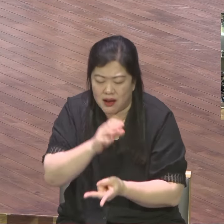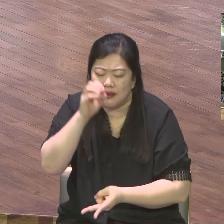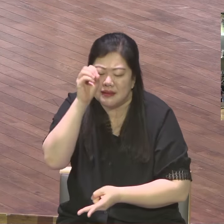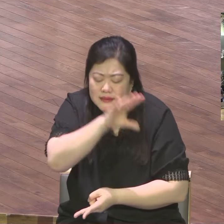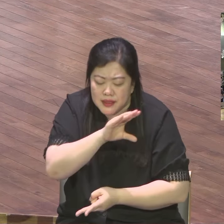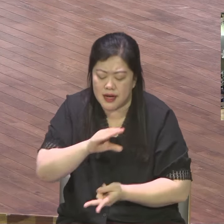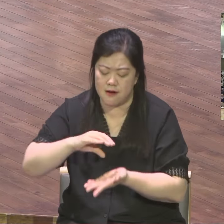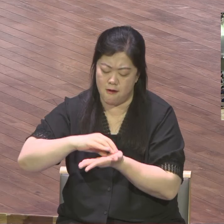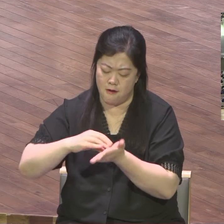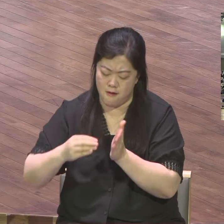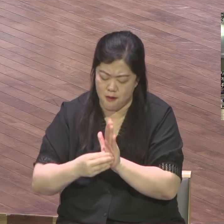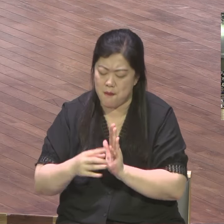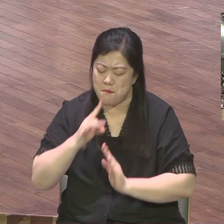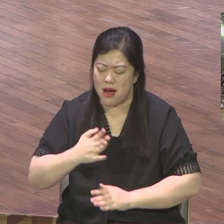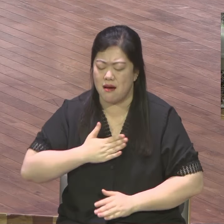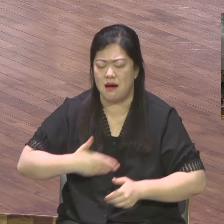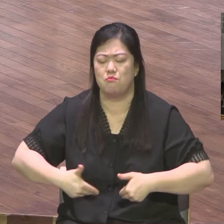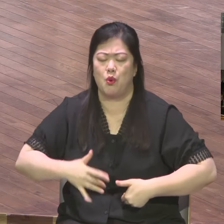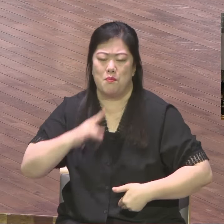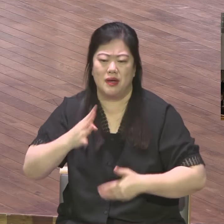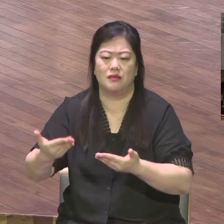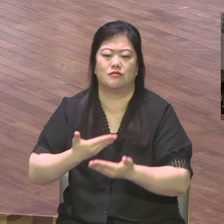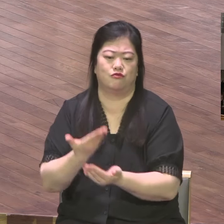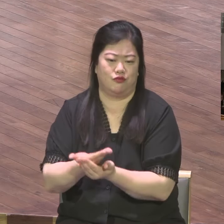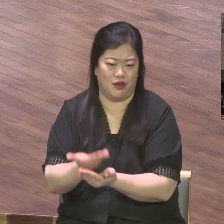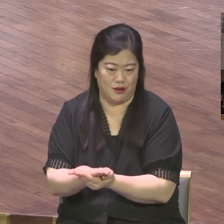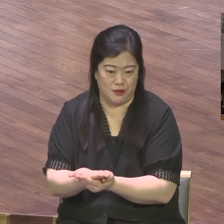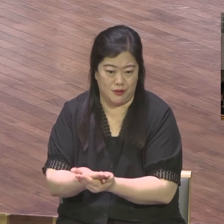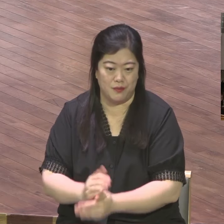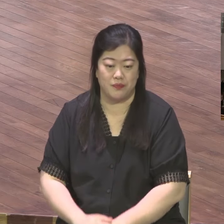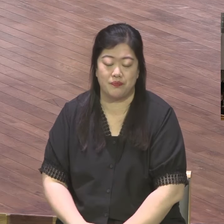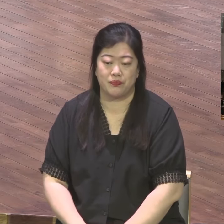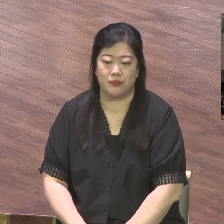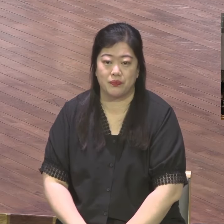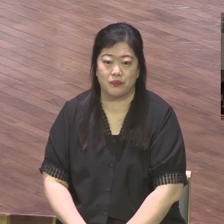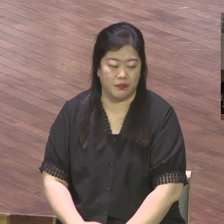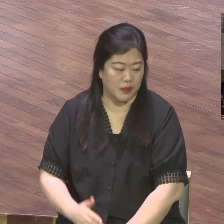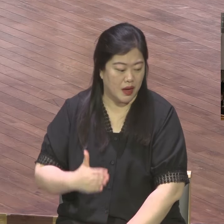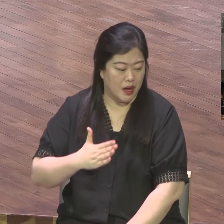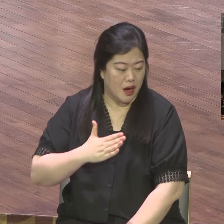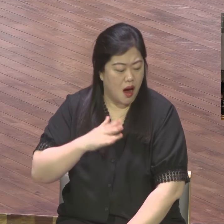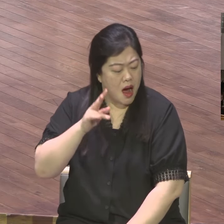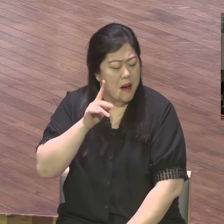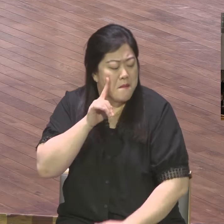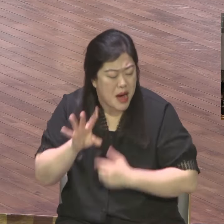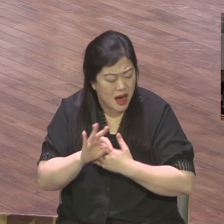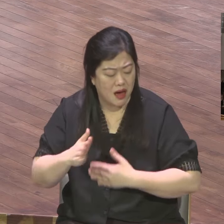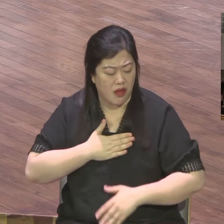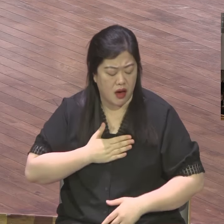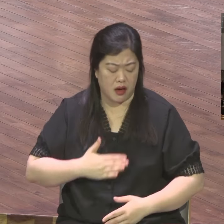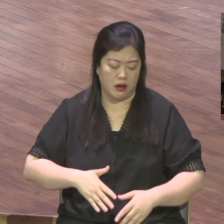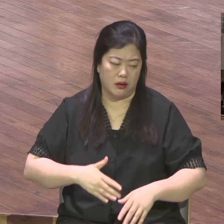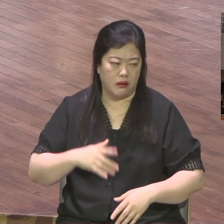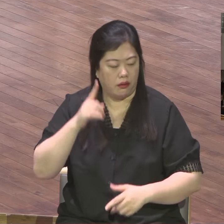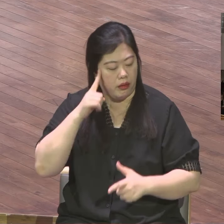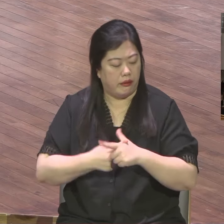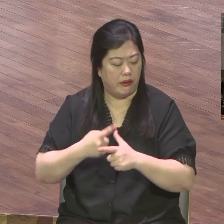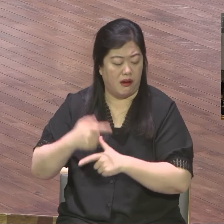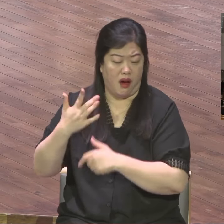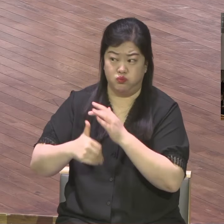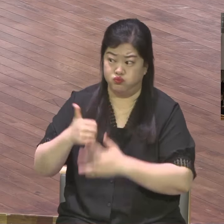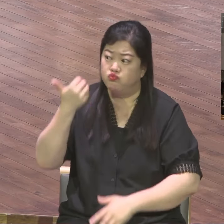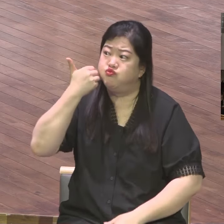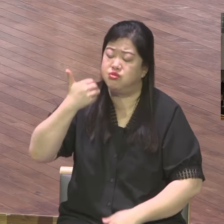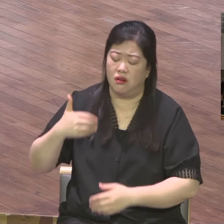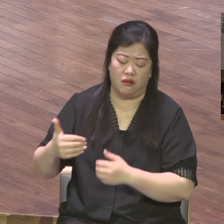필요한 양식으로 나를 먹이시옵소서. 같이 갑시다. 혹 내가 배불러서 하나님을 모른다 여호와가 누구냐